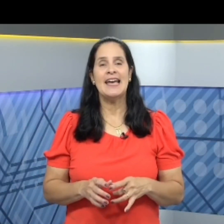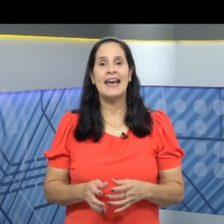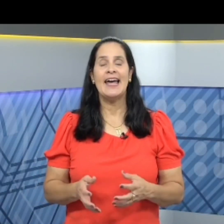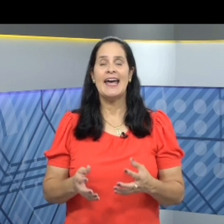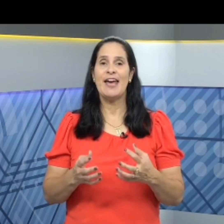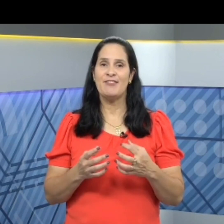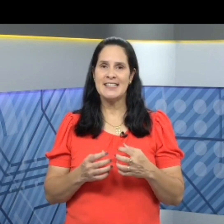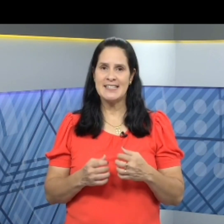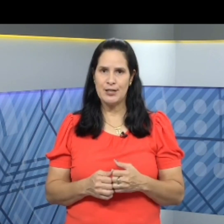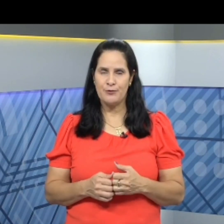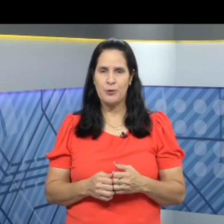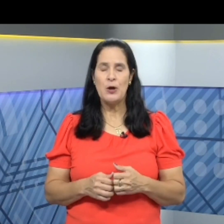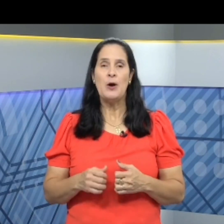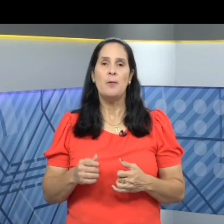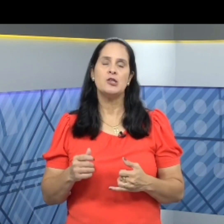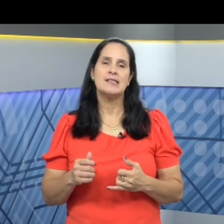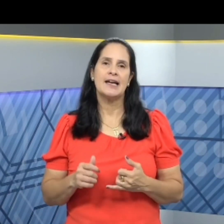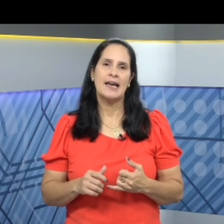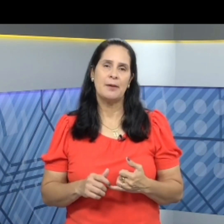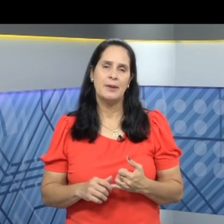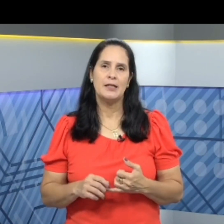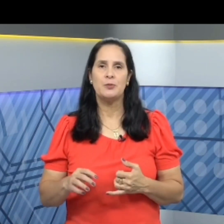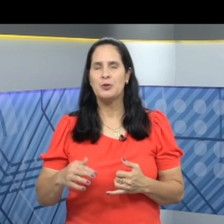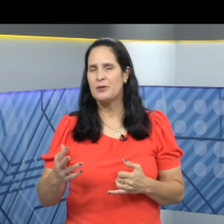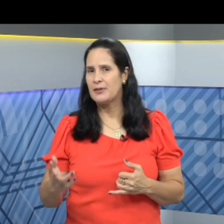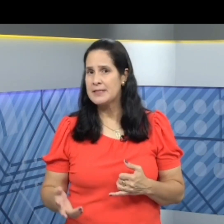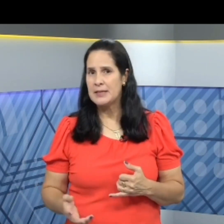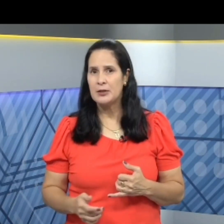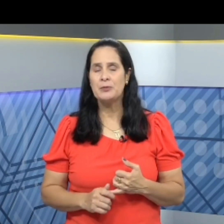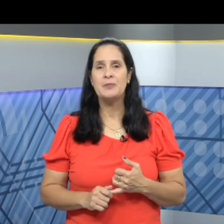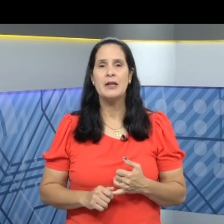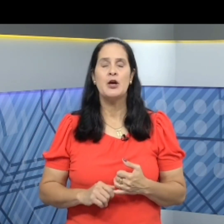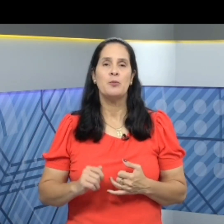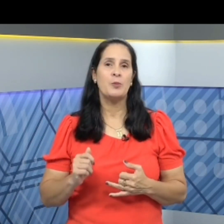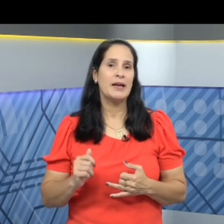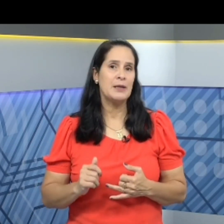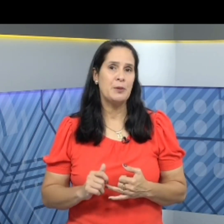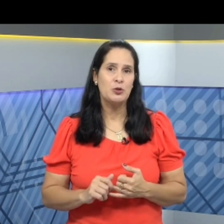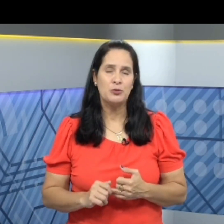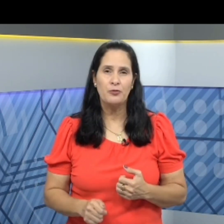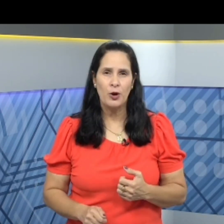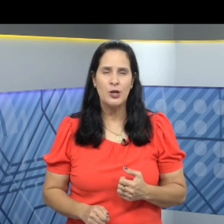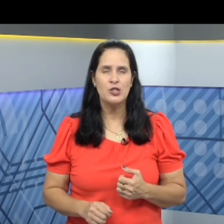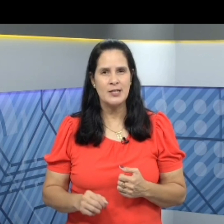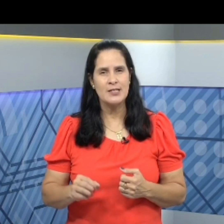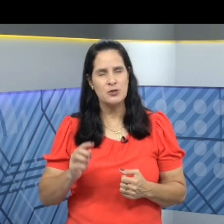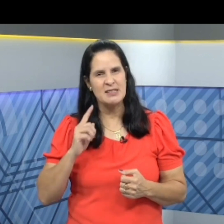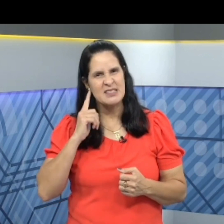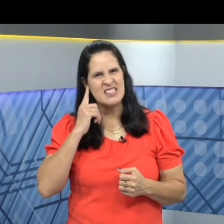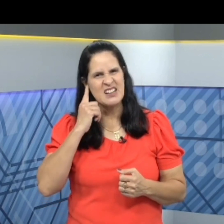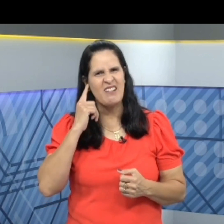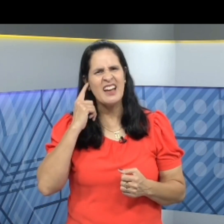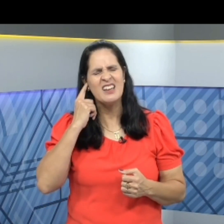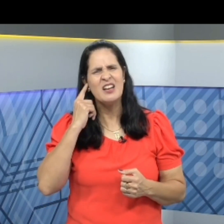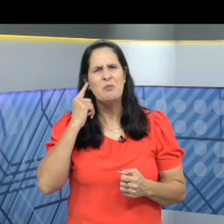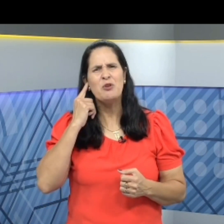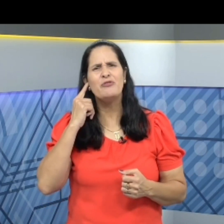é reversível. Pode ser aquela perda por uma infecção, por uma gripe muito forte. Já sentiu a sensação? Meu ouvido